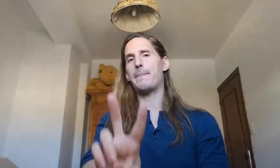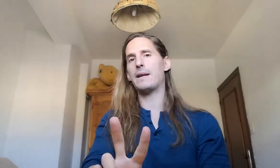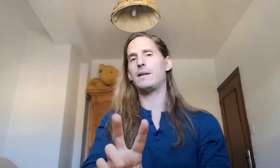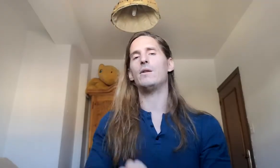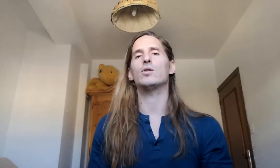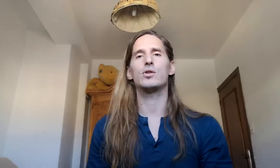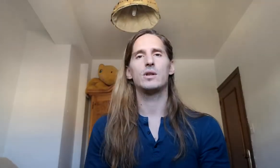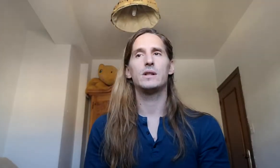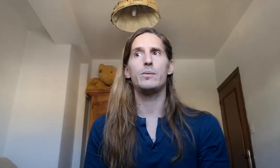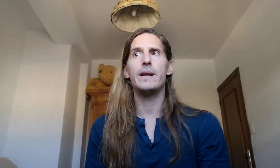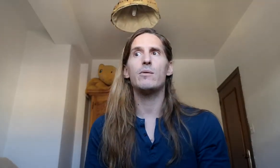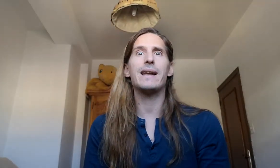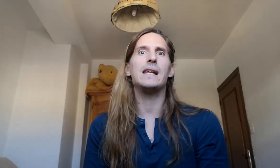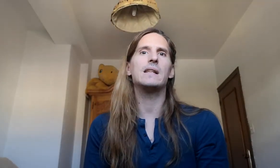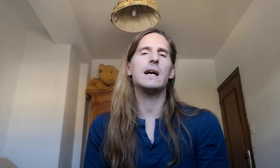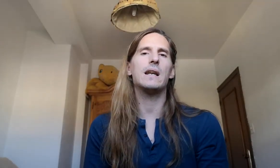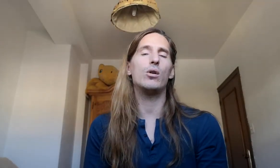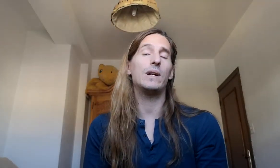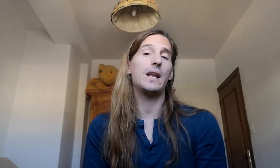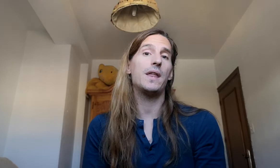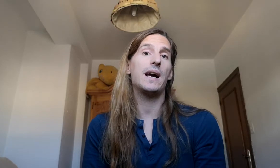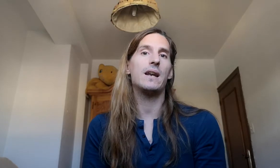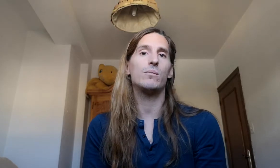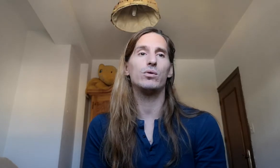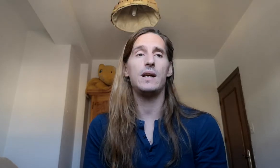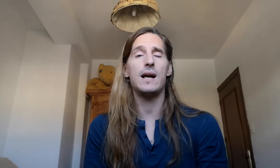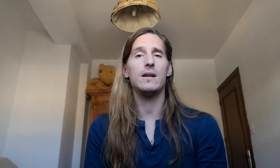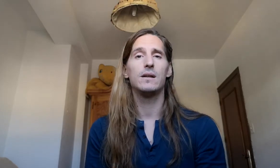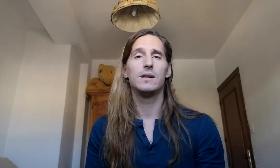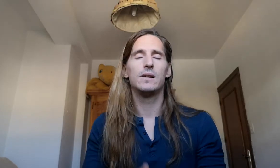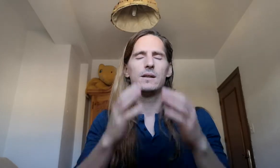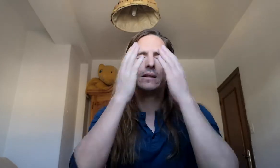parte 2. Si hubiera una quinta guerra o una tercera guerra mundial,